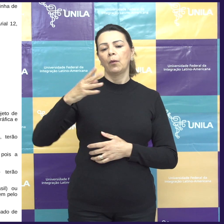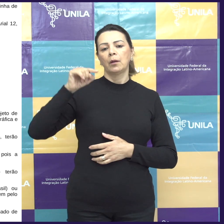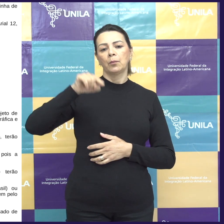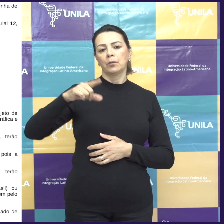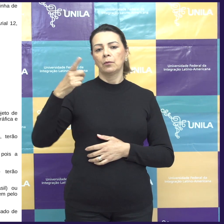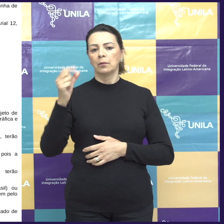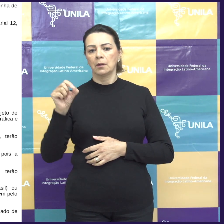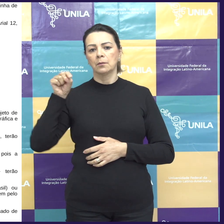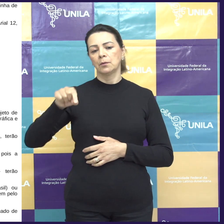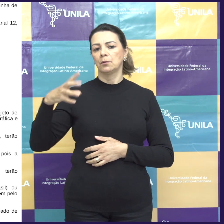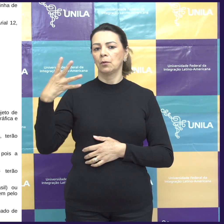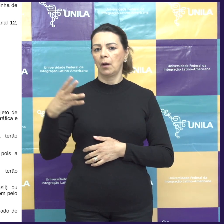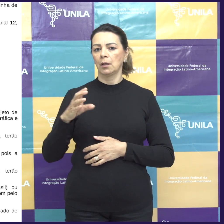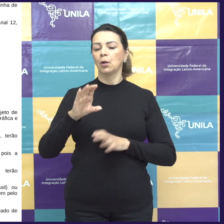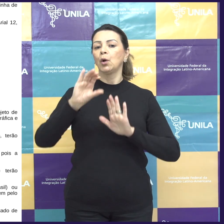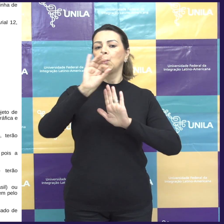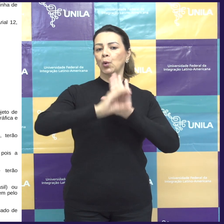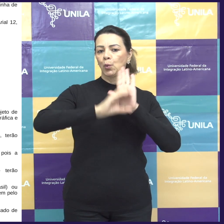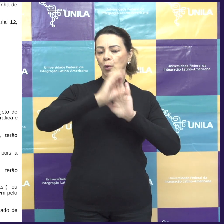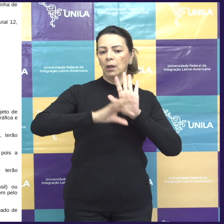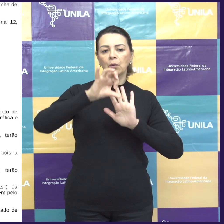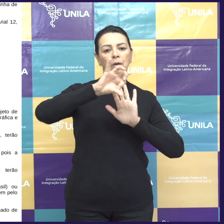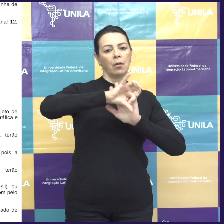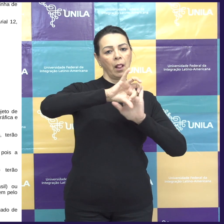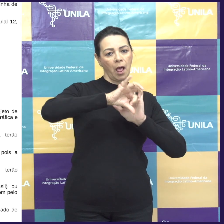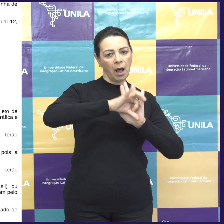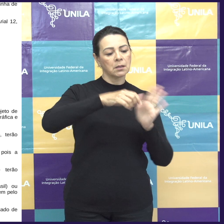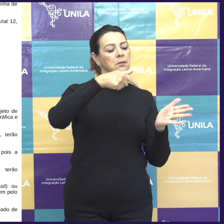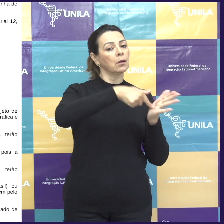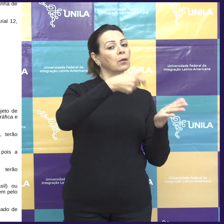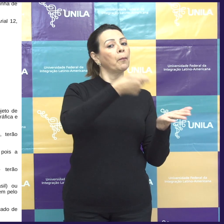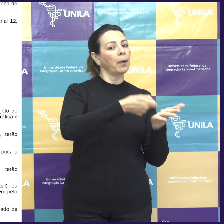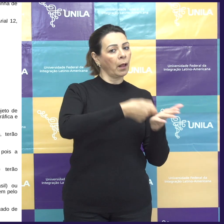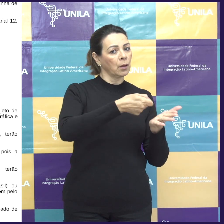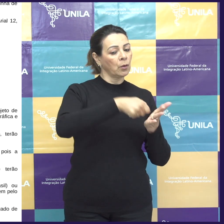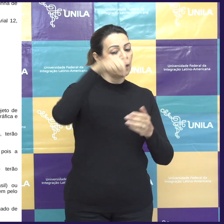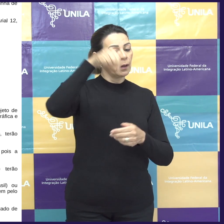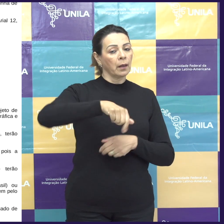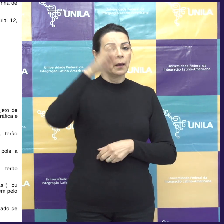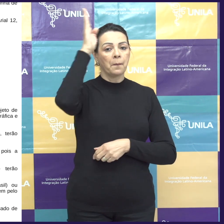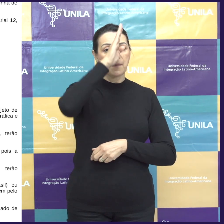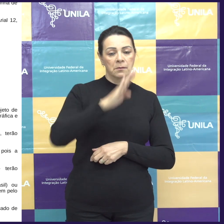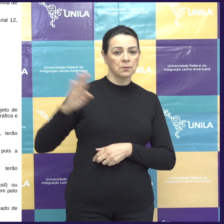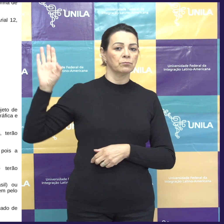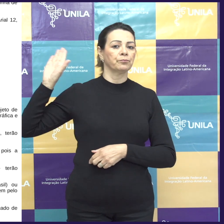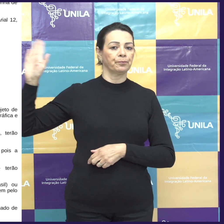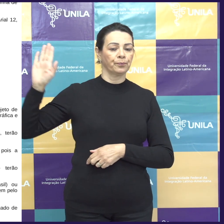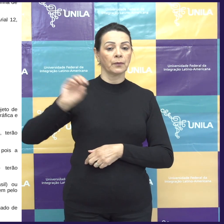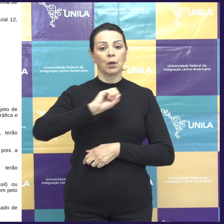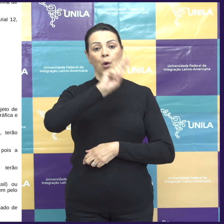4.10.4 Currículo Lattes, obrigatório para candidatos residentes no Brasil, ou Curriculum